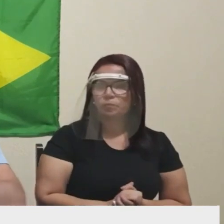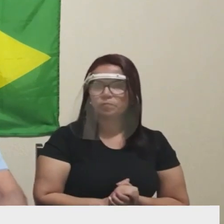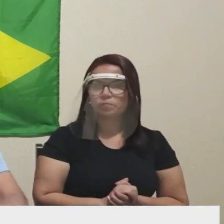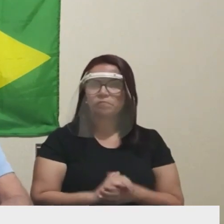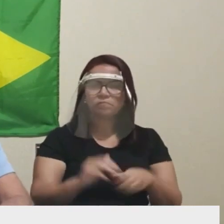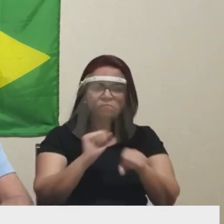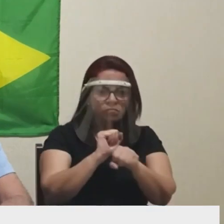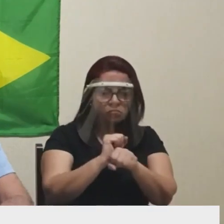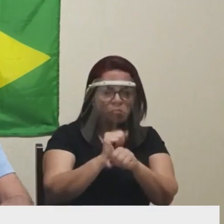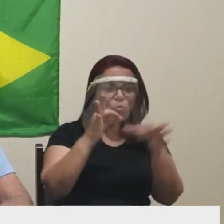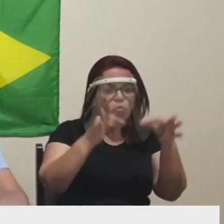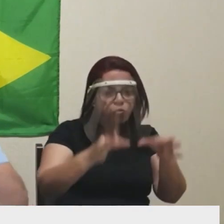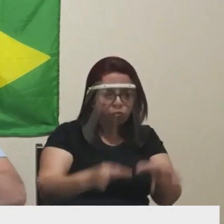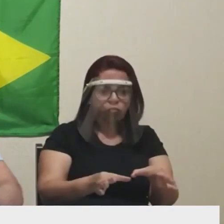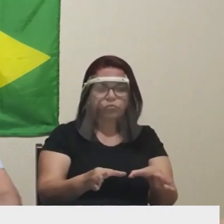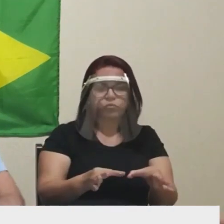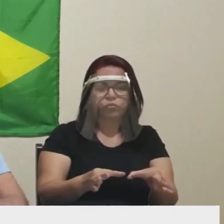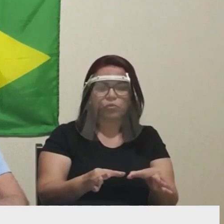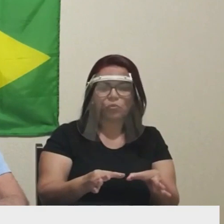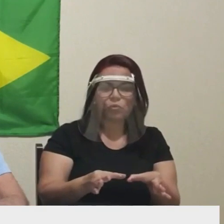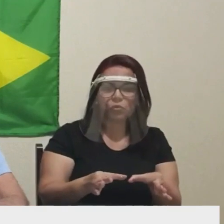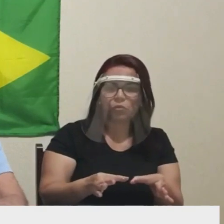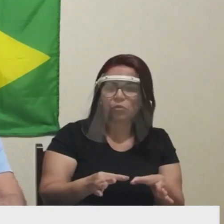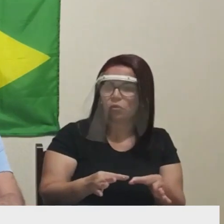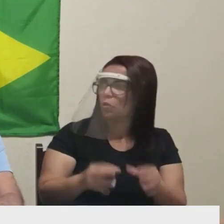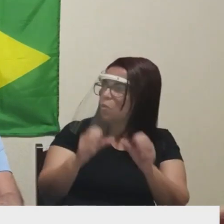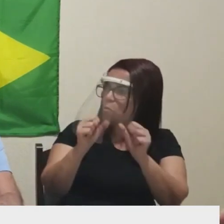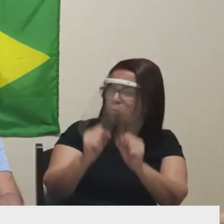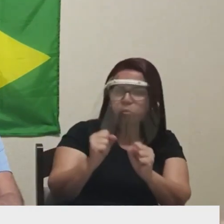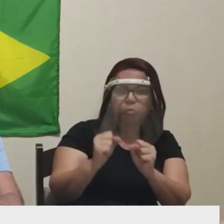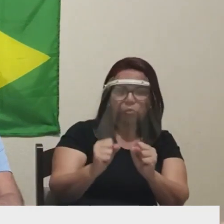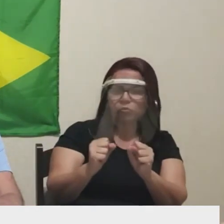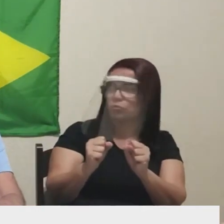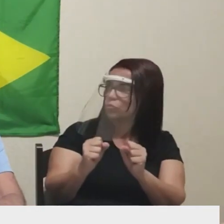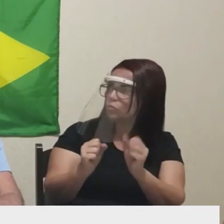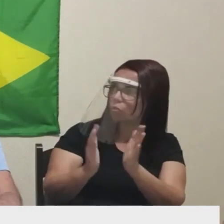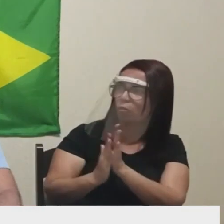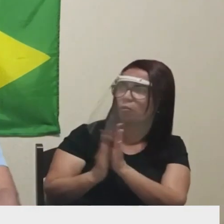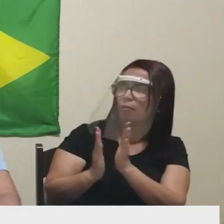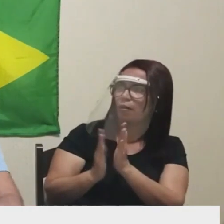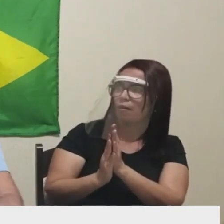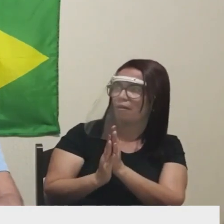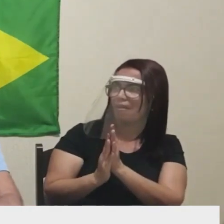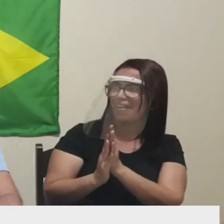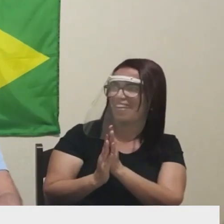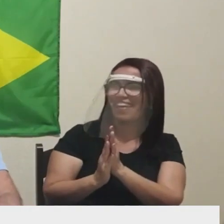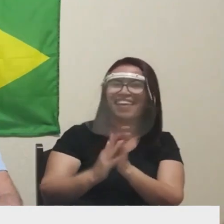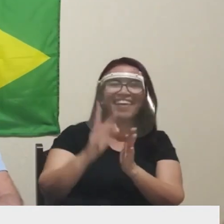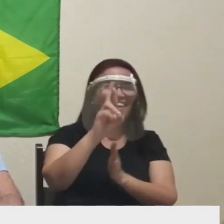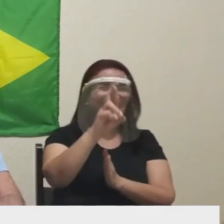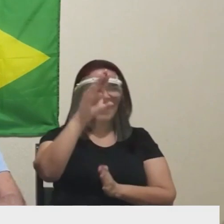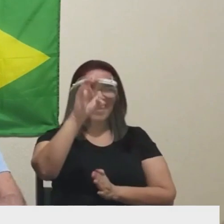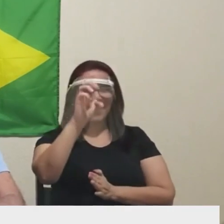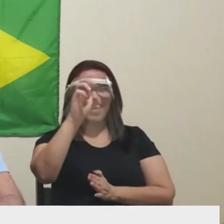que dê tudo certo no parlamento. Posso parabenizá-lo pela reforma, presidente? Bom, você quer estabilidade do Ministério? Não,